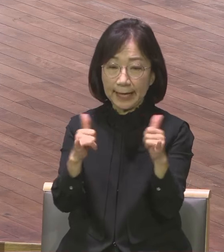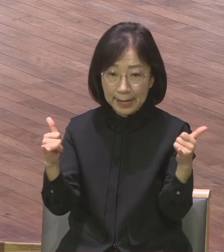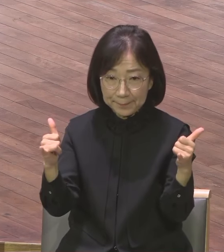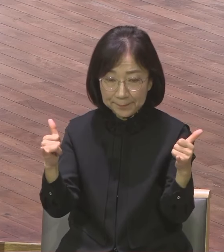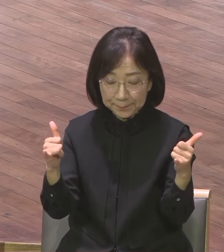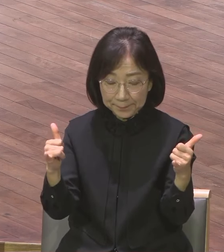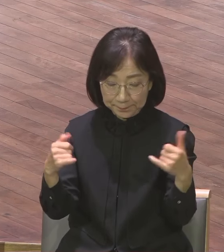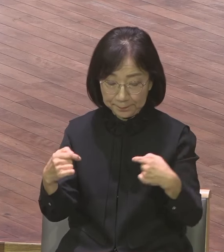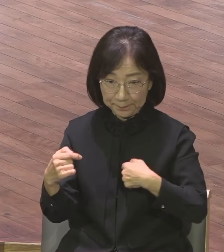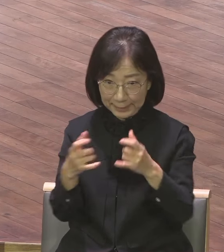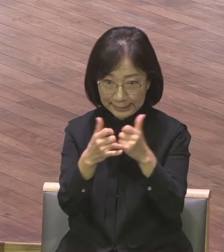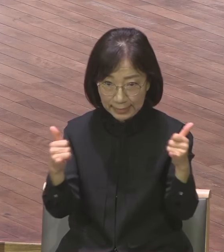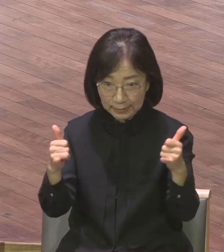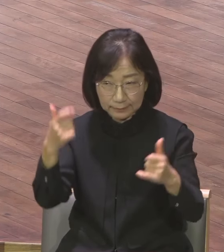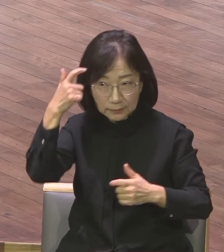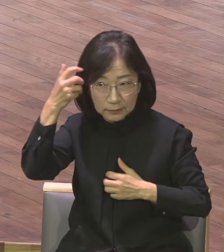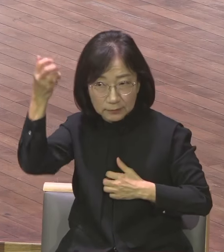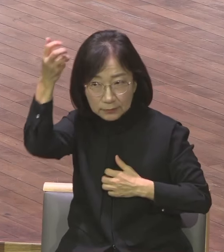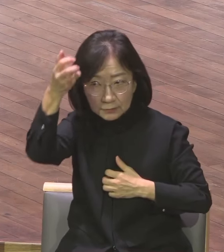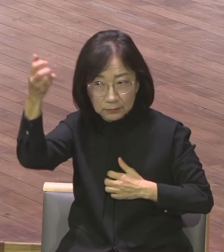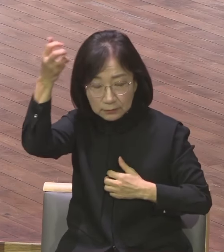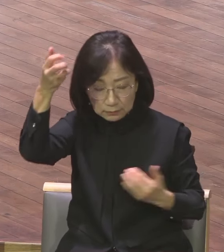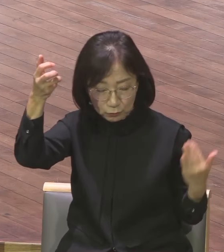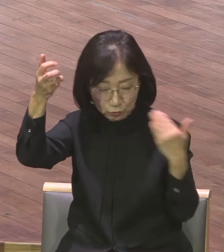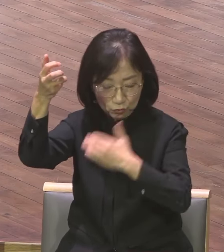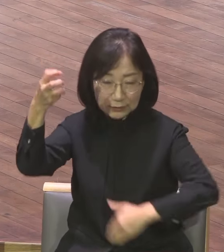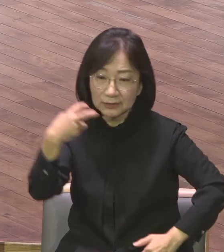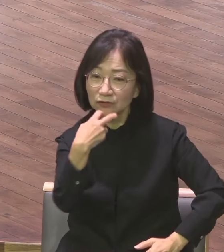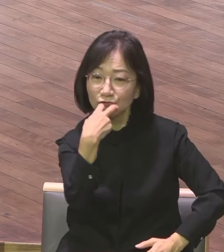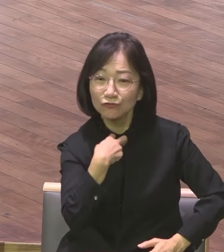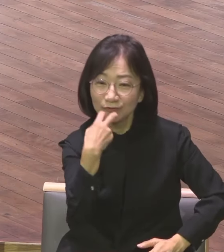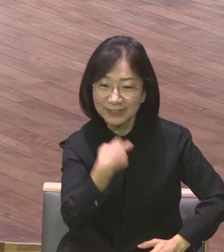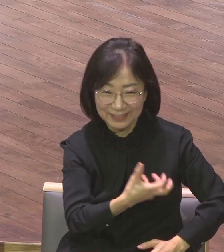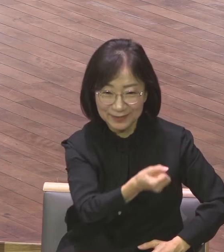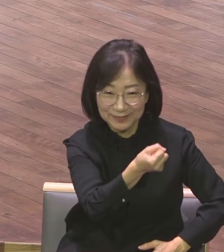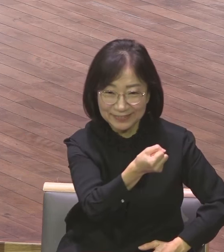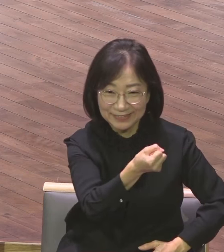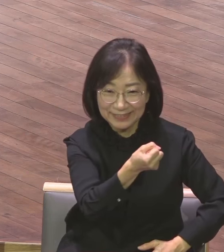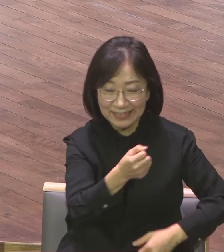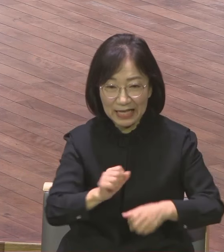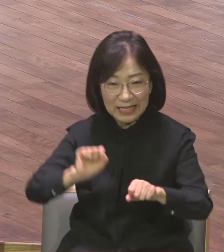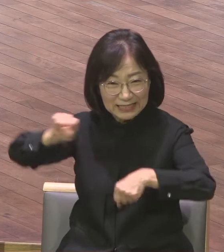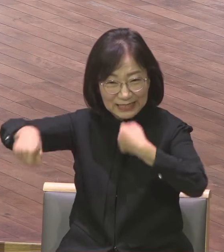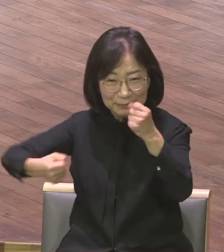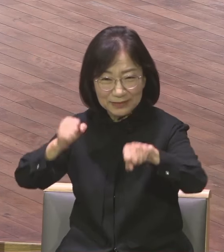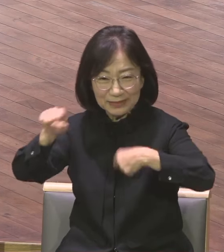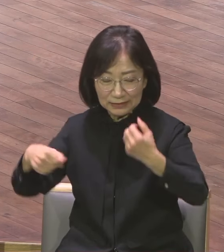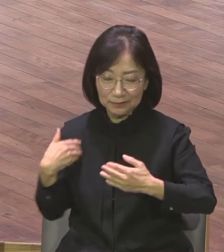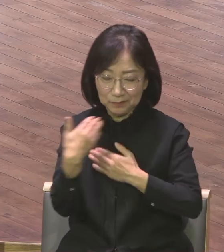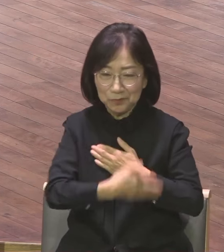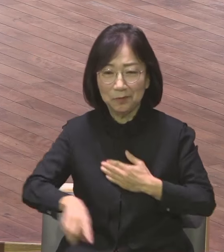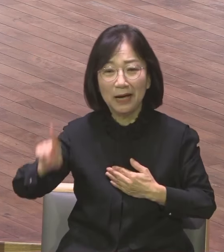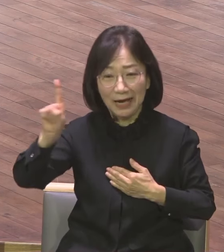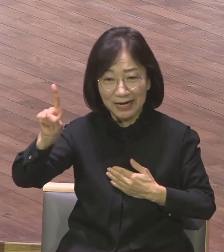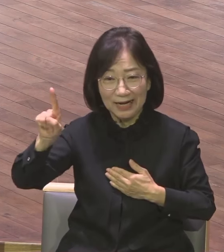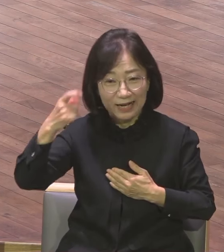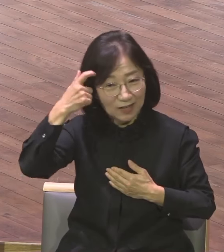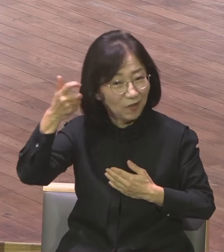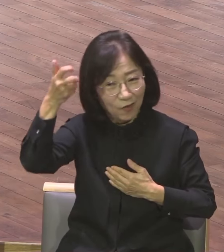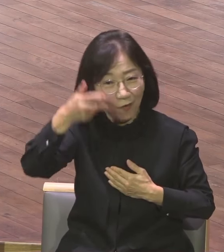영혼을 동시에 가지고 있어요. 인간만 그래요. 짐승은 영혼이 없어. 육체만이, 육신, 육신만